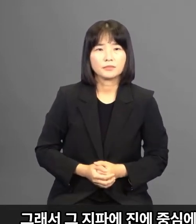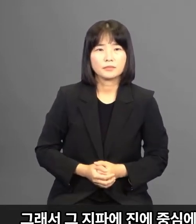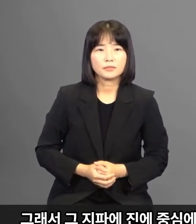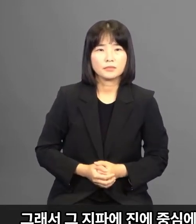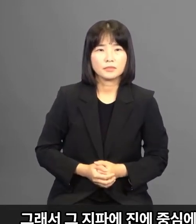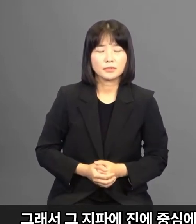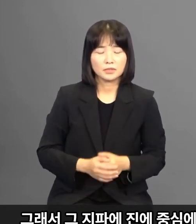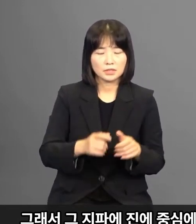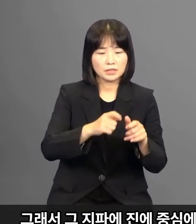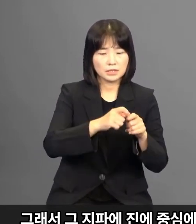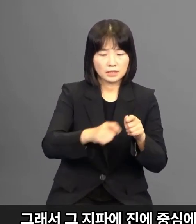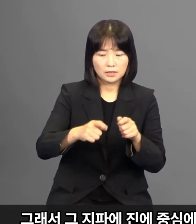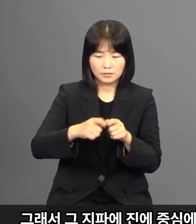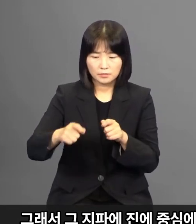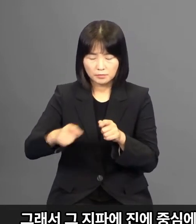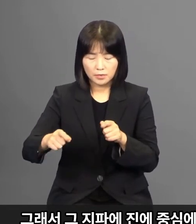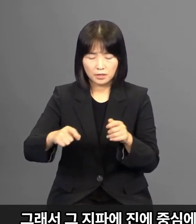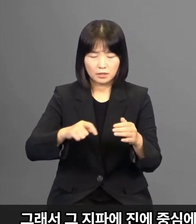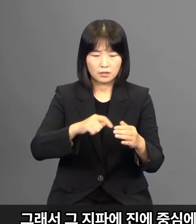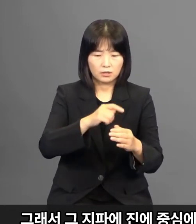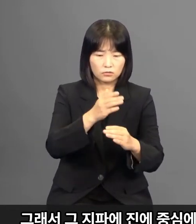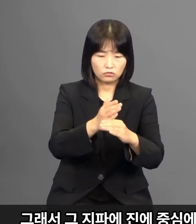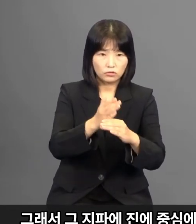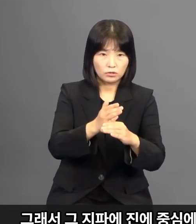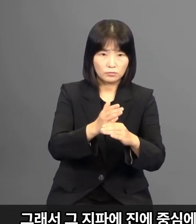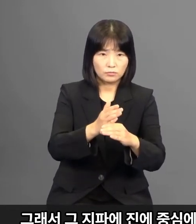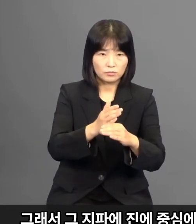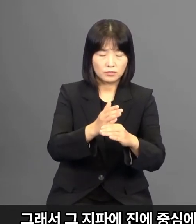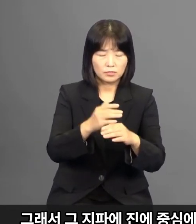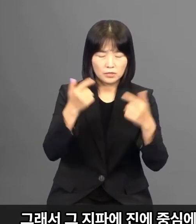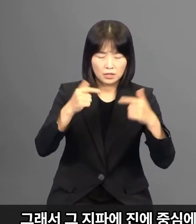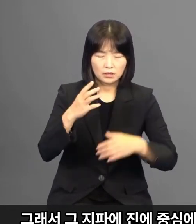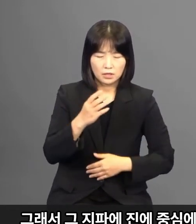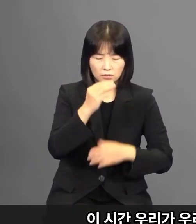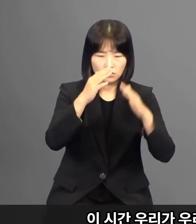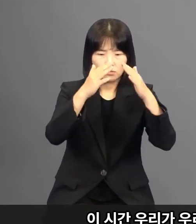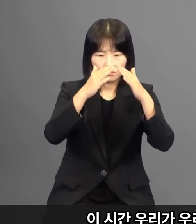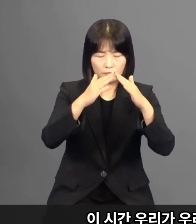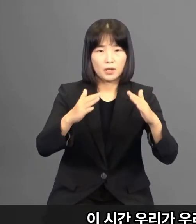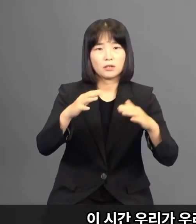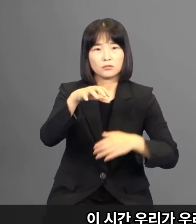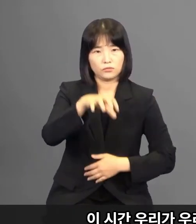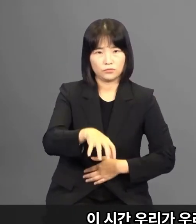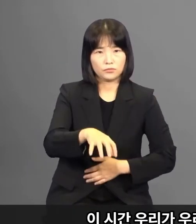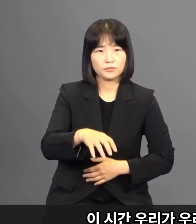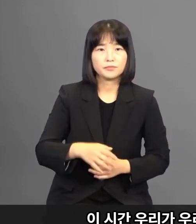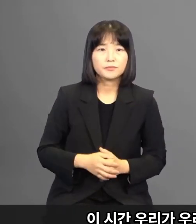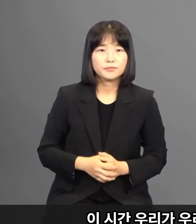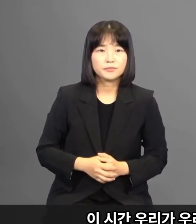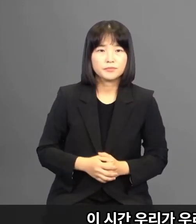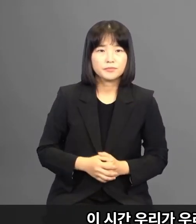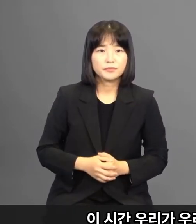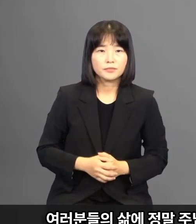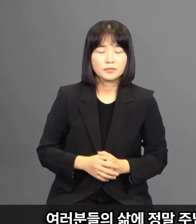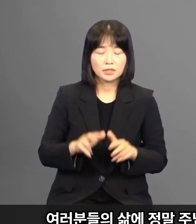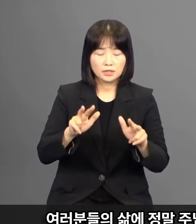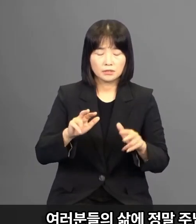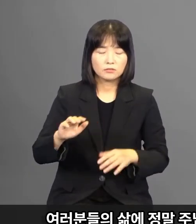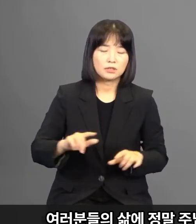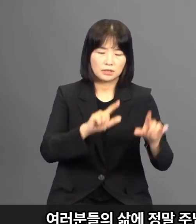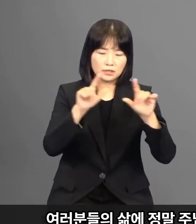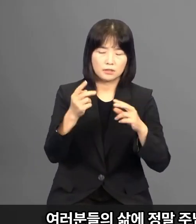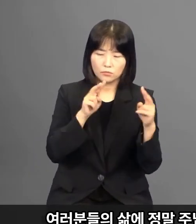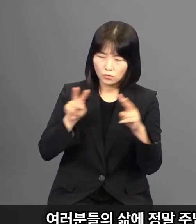진의 중심에는 항상 성막이 있게 하라고 하신 것입니다. 이 시간 우리가 우리 삶을 돌아봤으면 좋겠습니다.